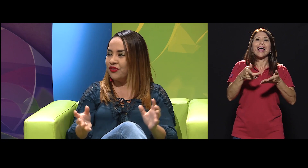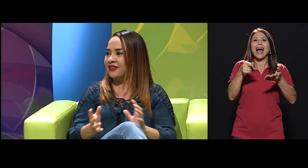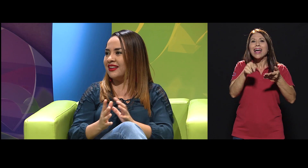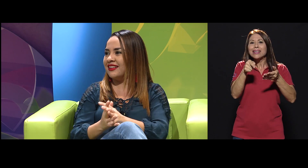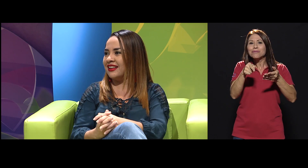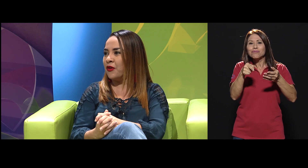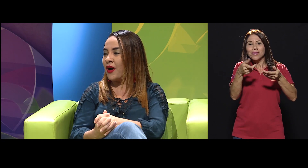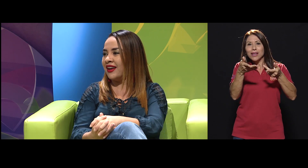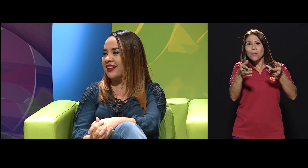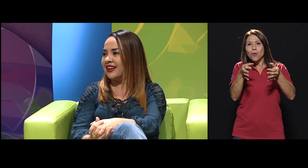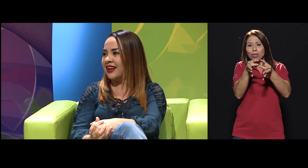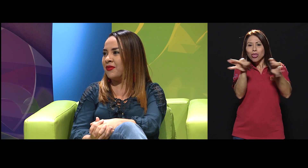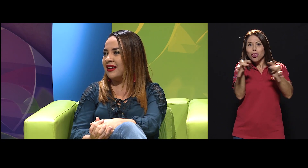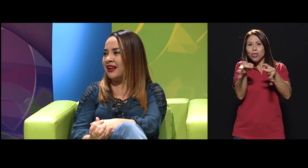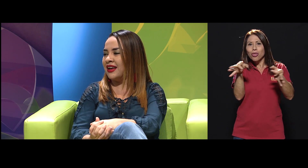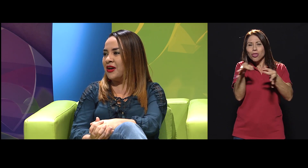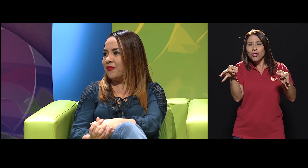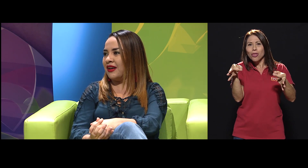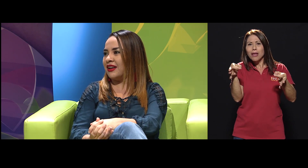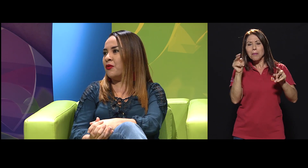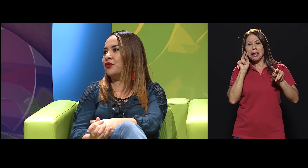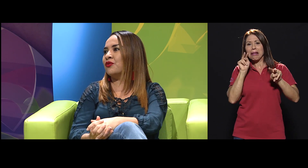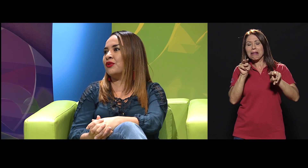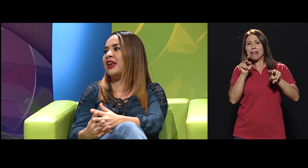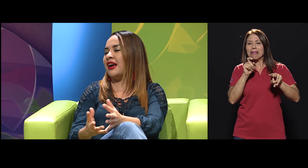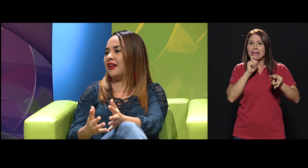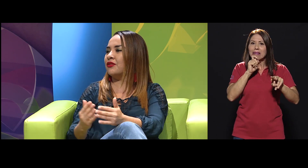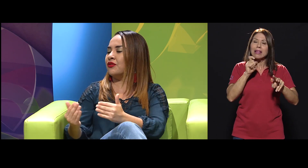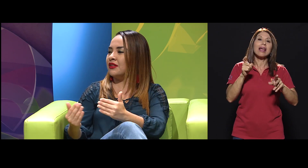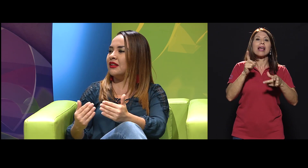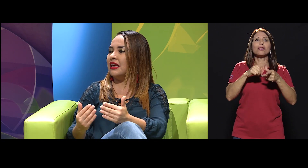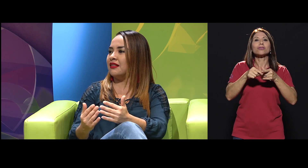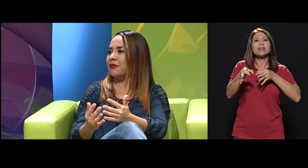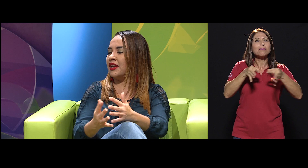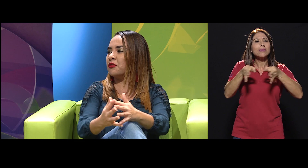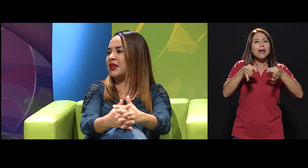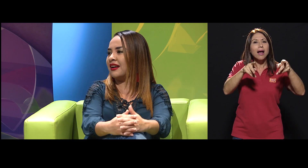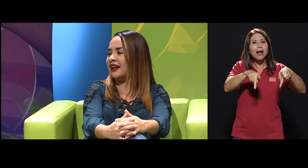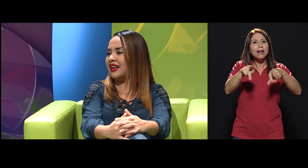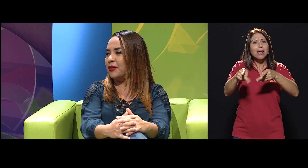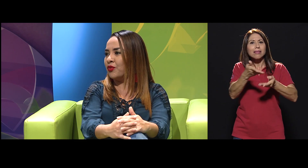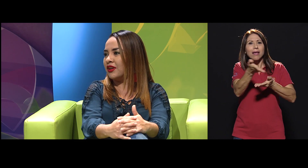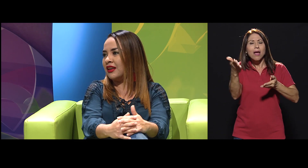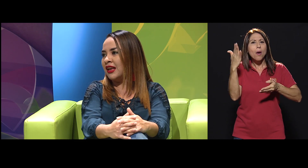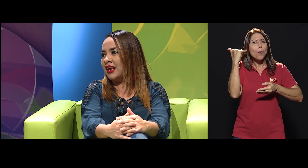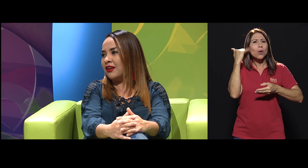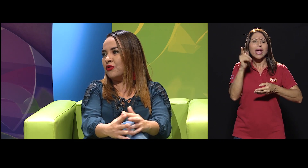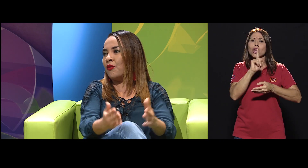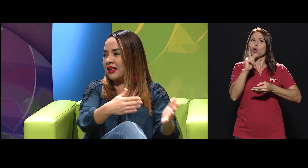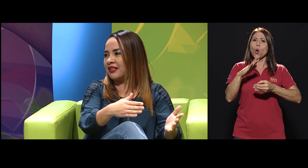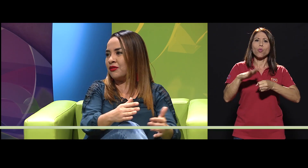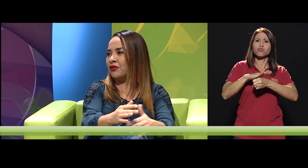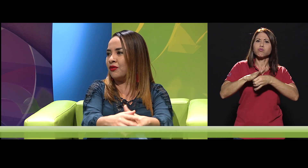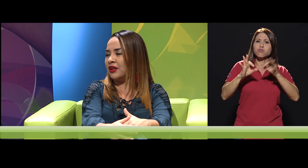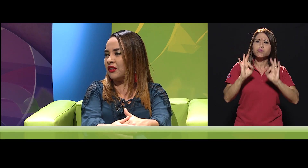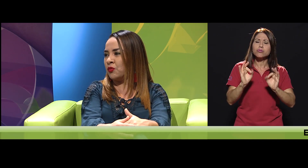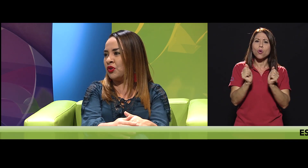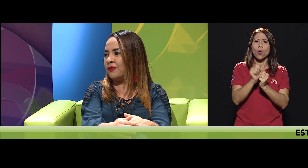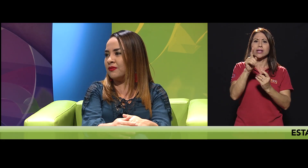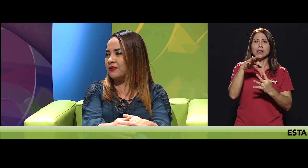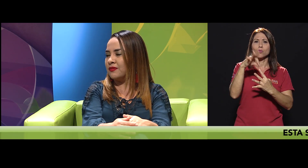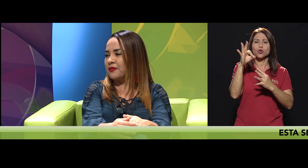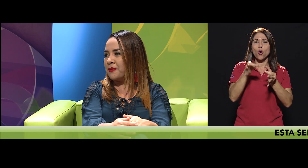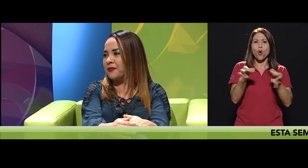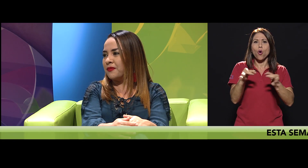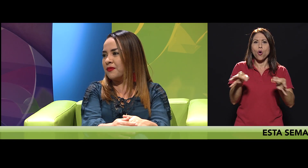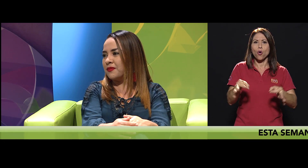La opción de lenguaje que trae para que uno lea. Entonces, también explicarle a la gente por qué no basta solo con esta